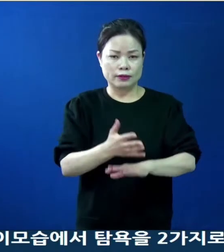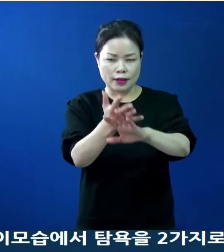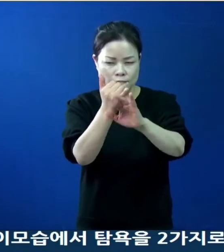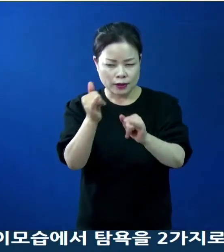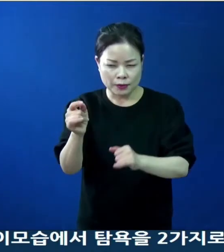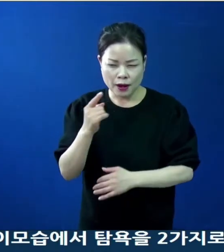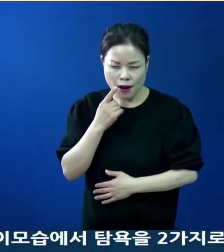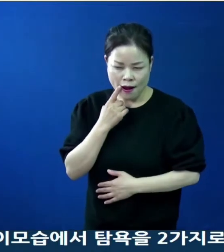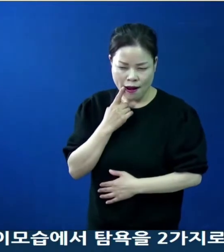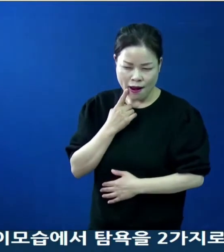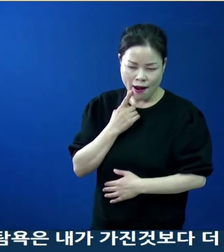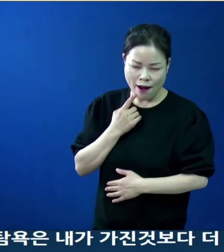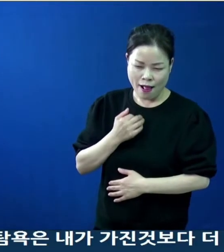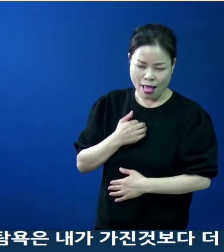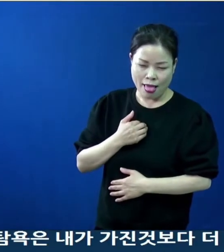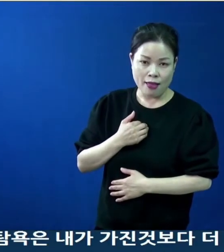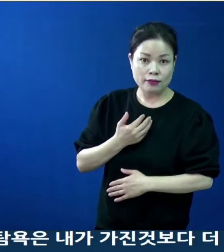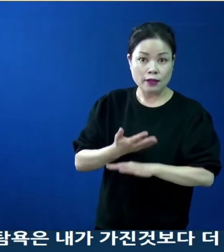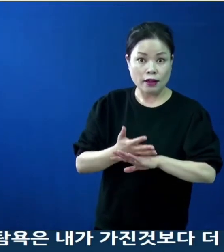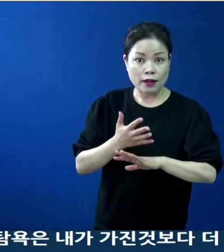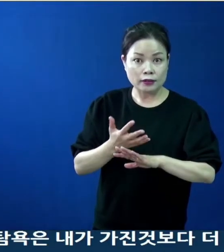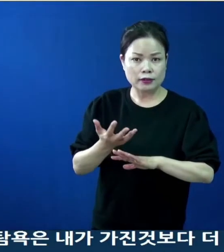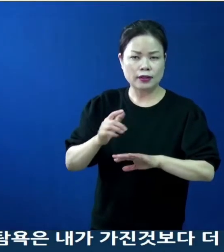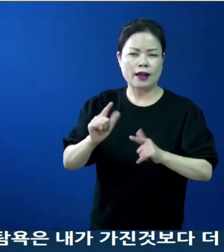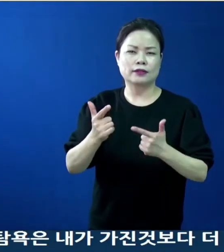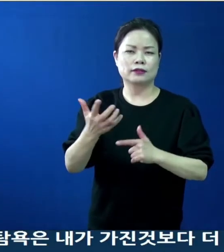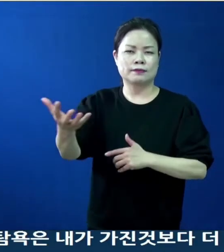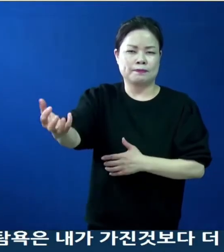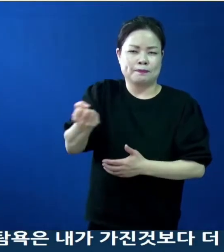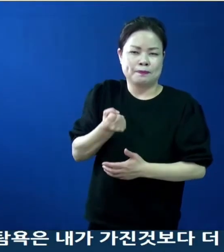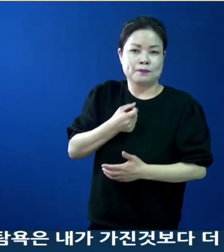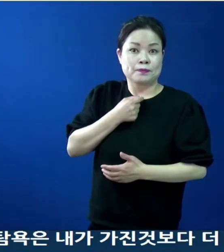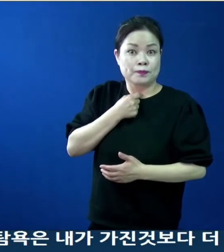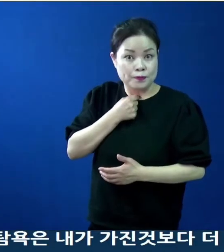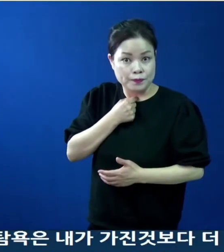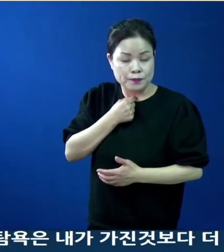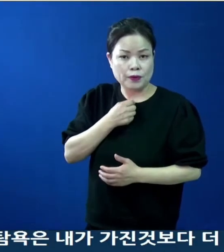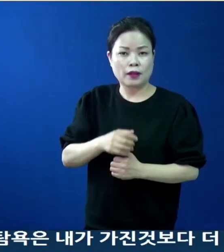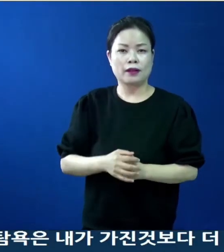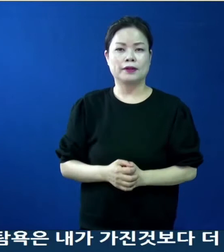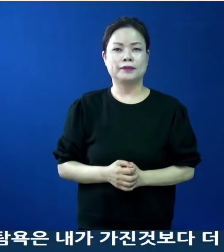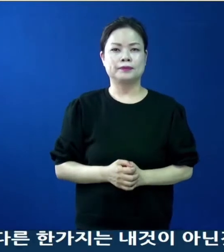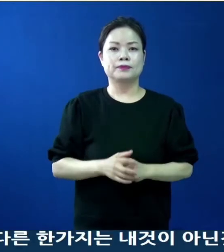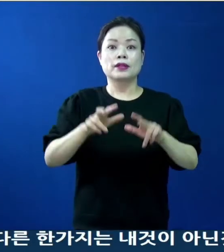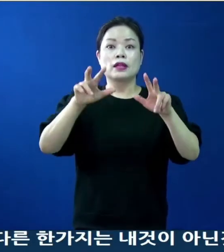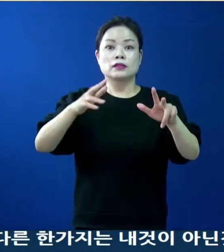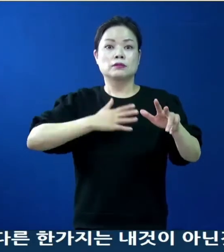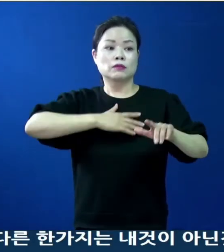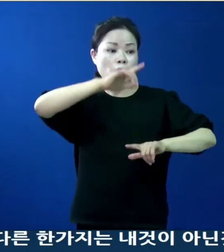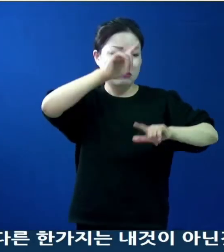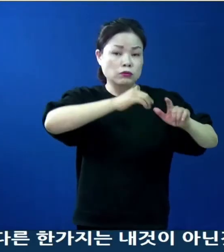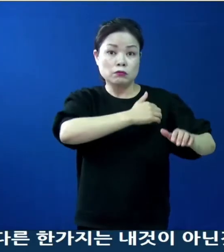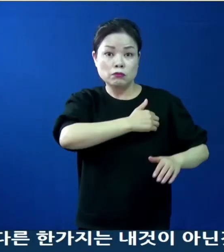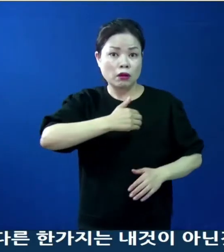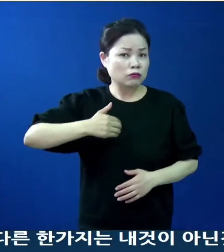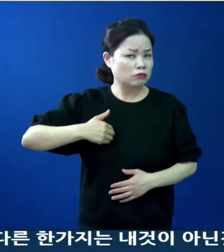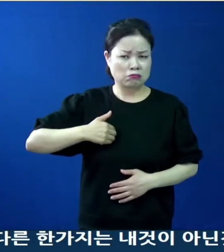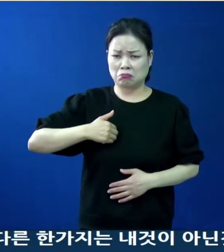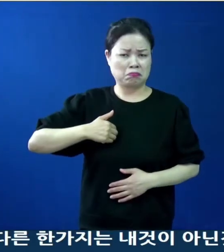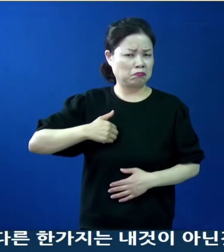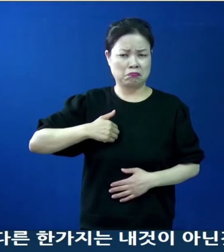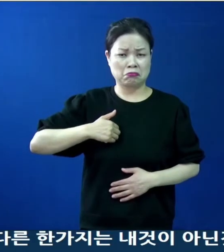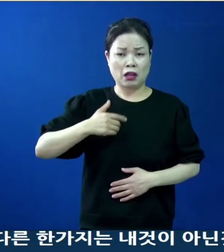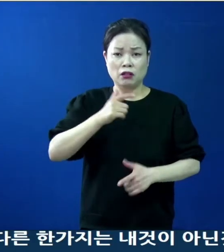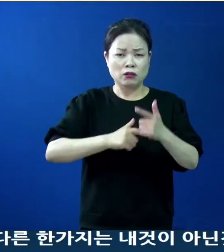사람의 것, 이 내 것이 아닌 것을 소유하려는 그 마음입니다. 지금 내 모습에서 만족하지 않는 것입니다.